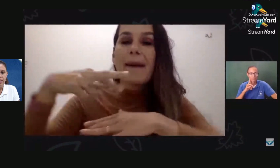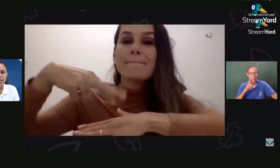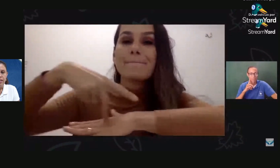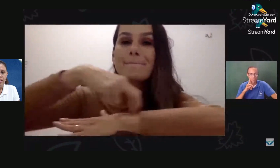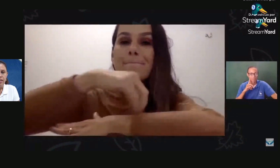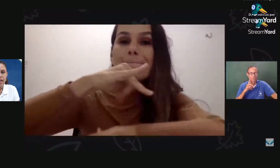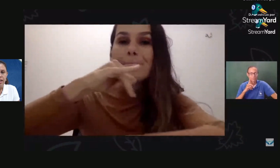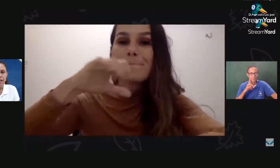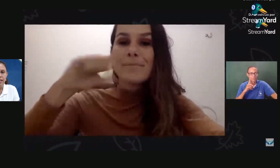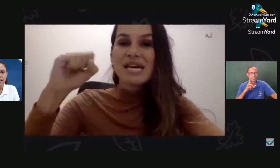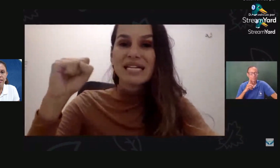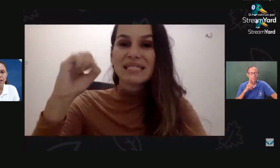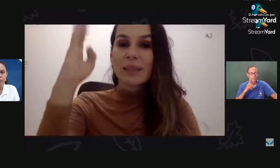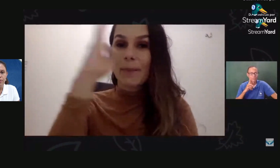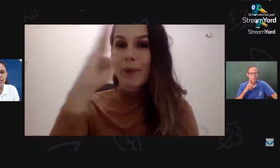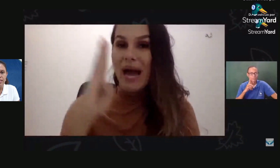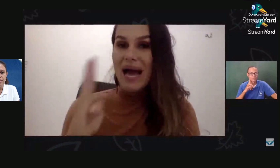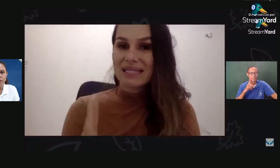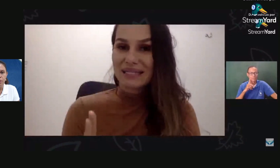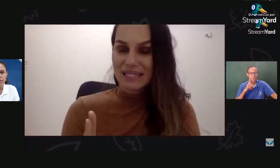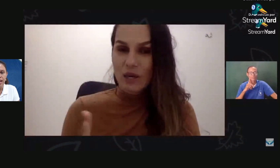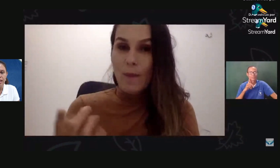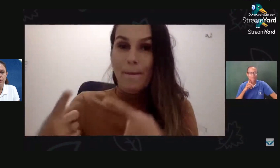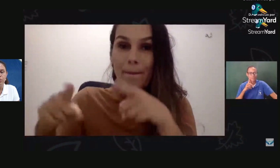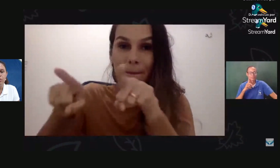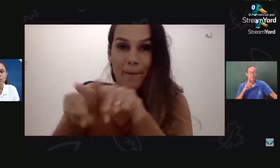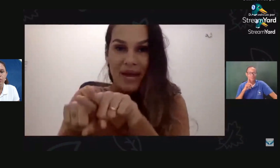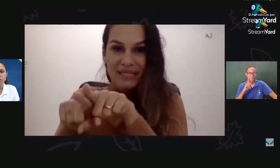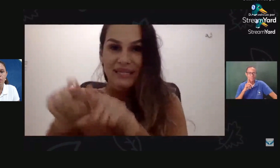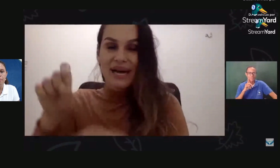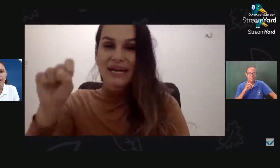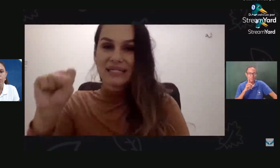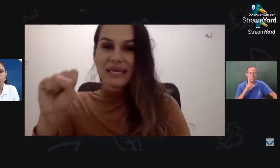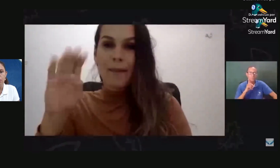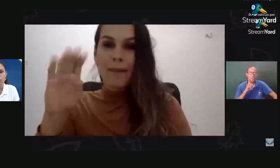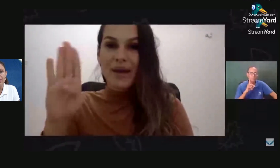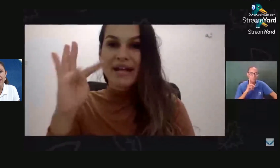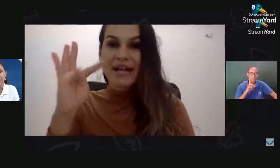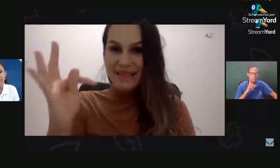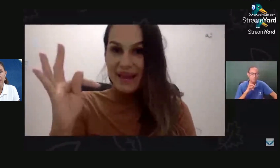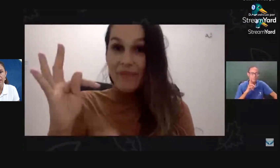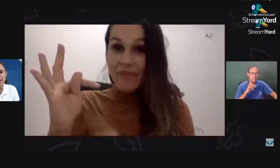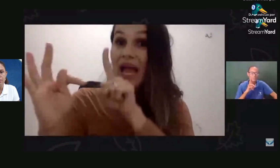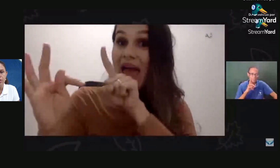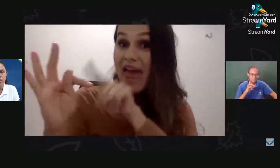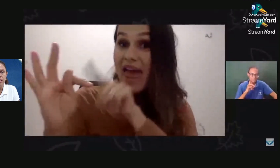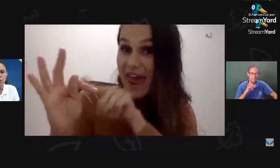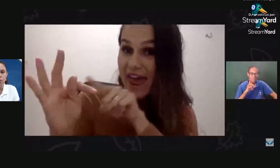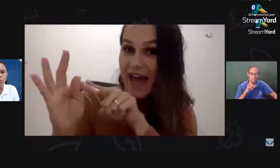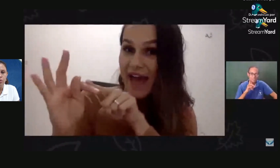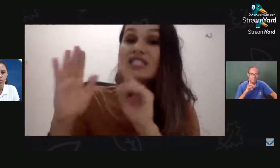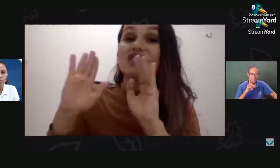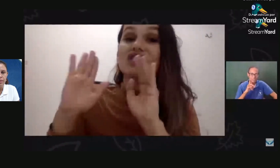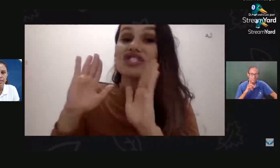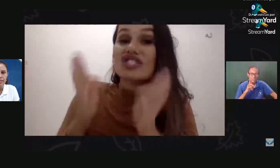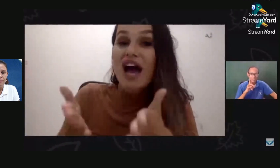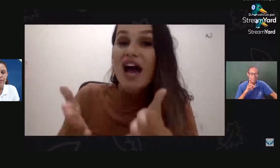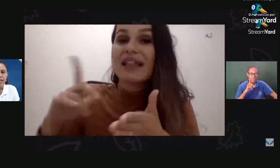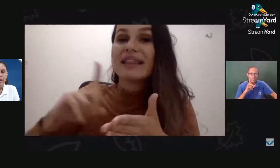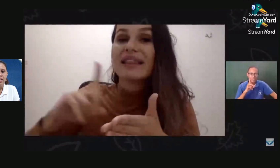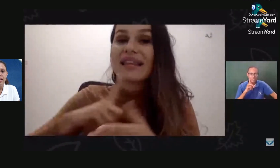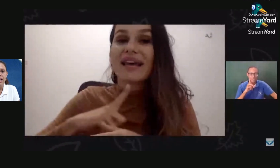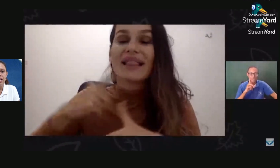né, que então fez esse contato para o concurso, que estava, né, transmitindo então o concurso de